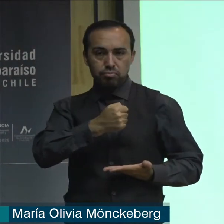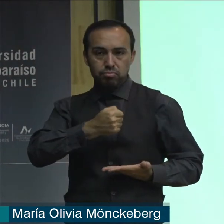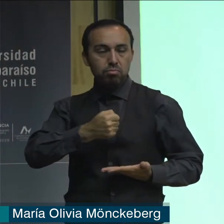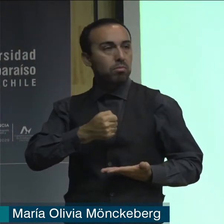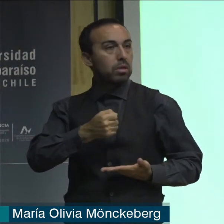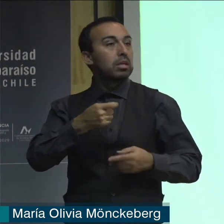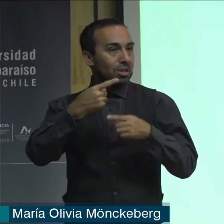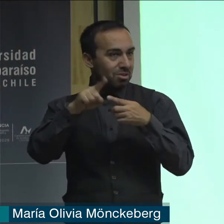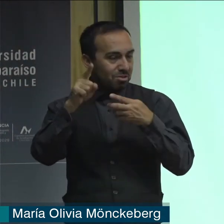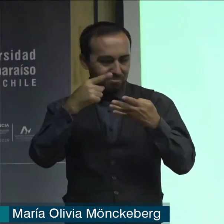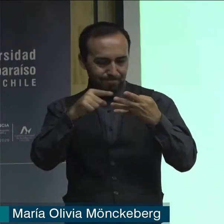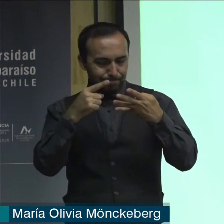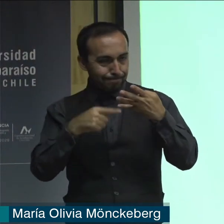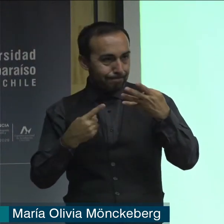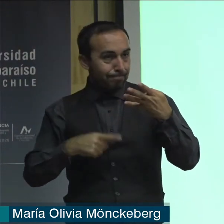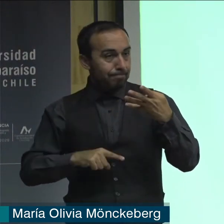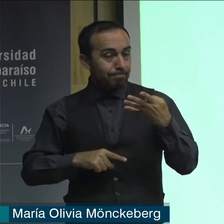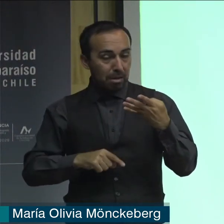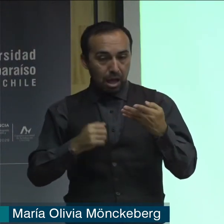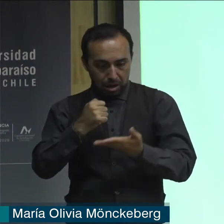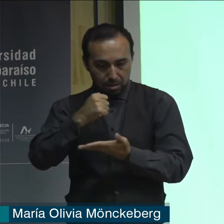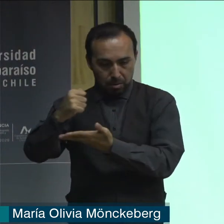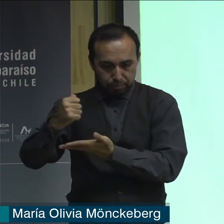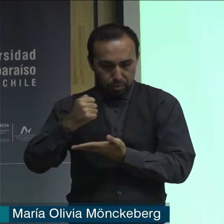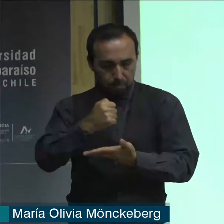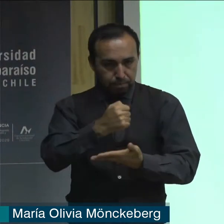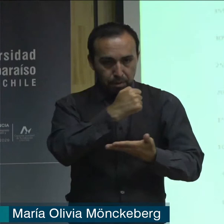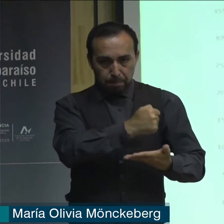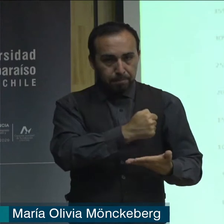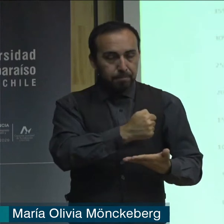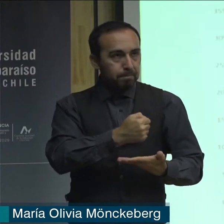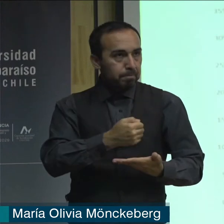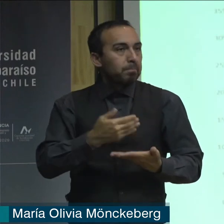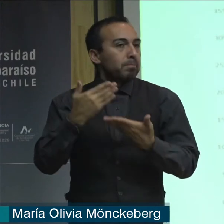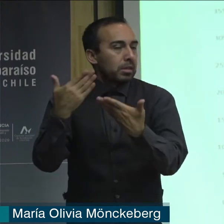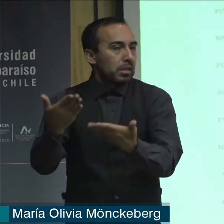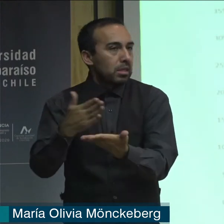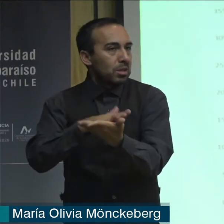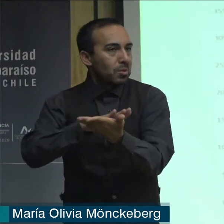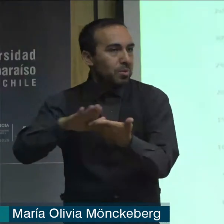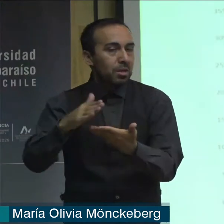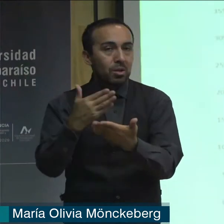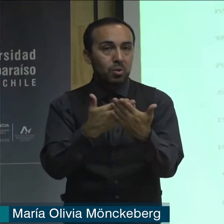son los que se requiere que se han fortalecido